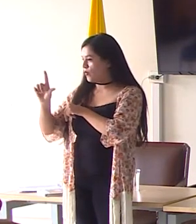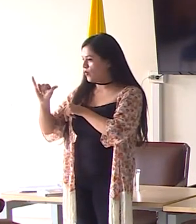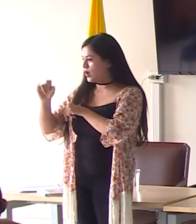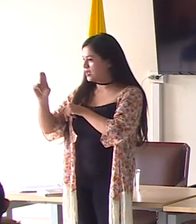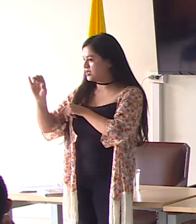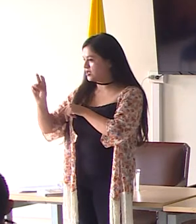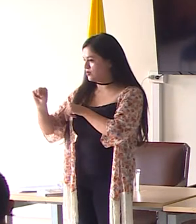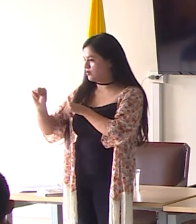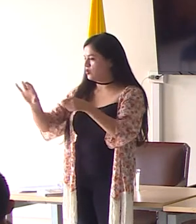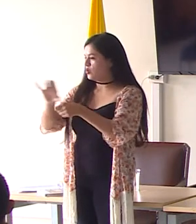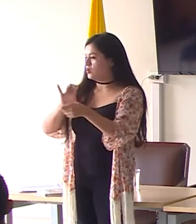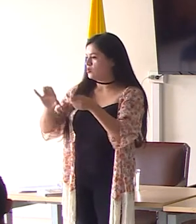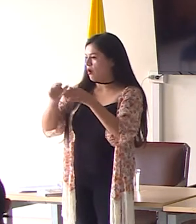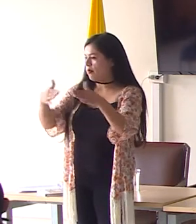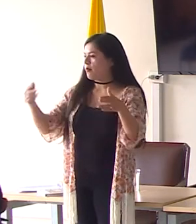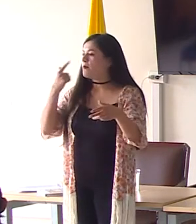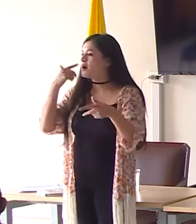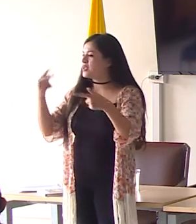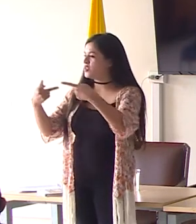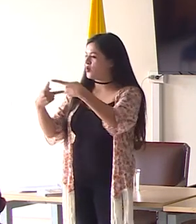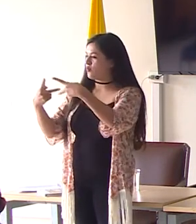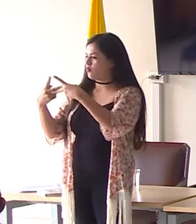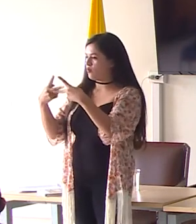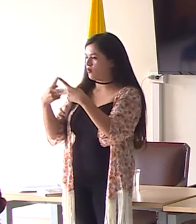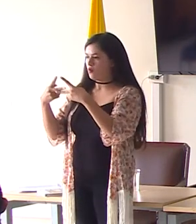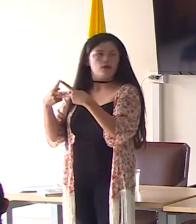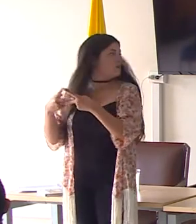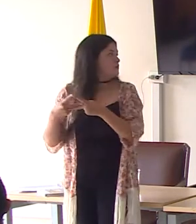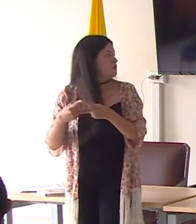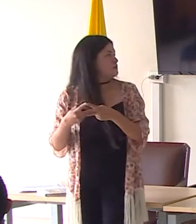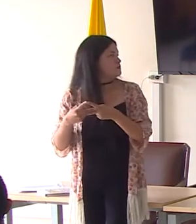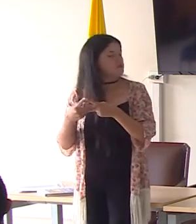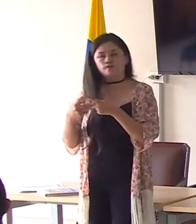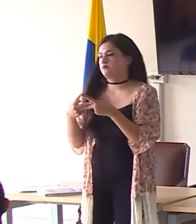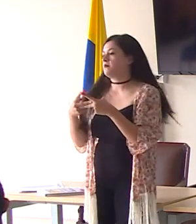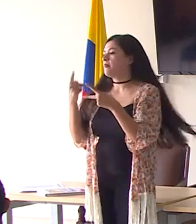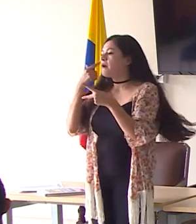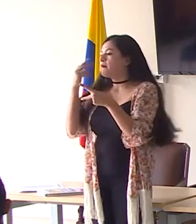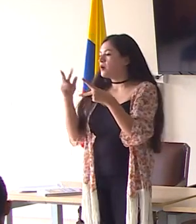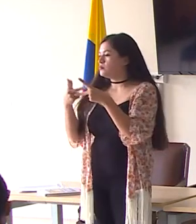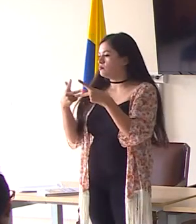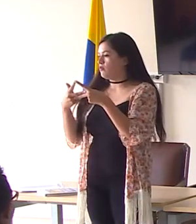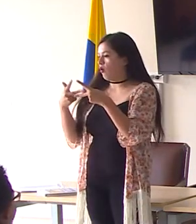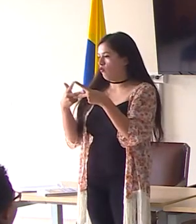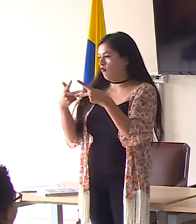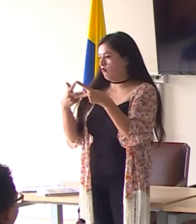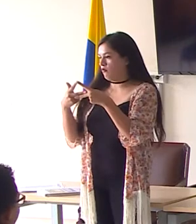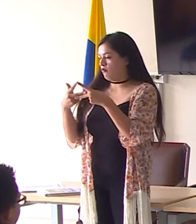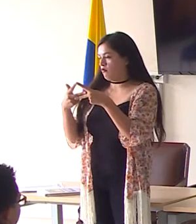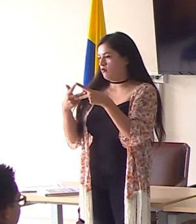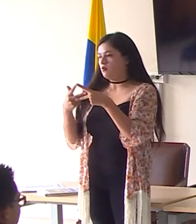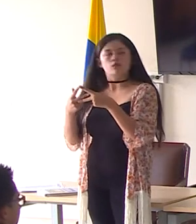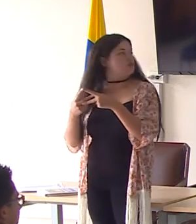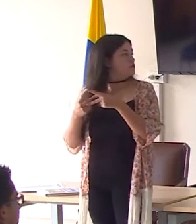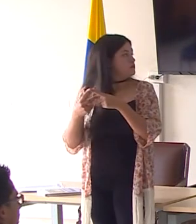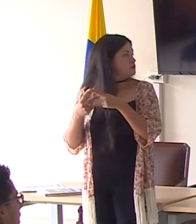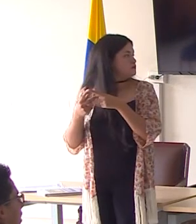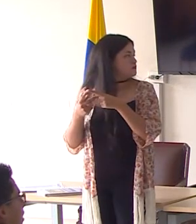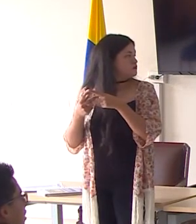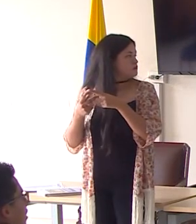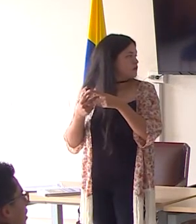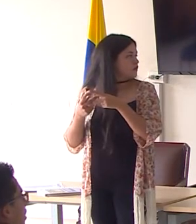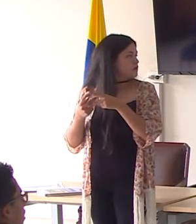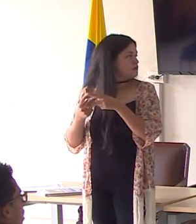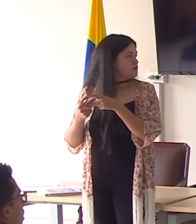de esta figurita que se nos conforma entre soacha facatativá zipaquirá y bogotá e incluso aunque no lo vamos a tratar pues fusagasugá